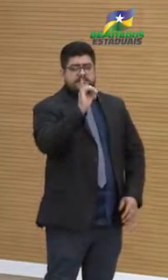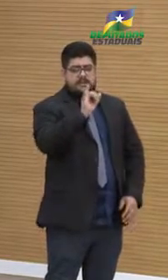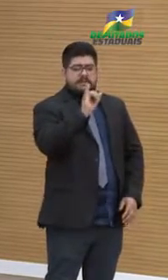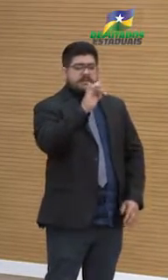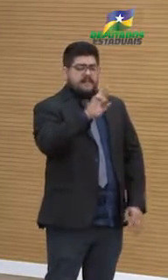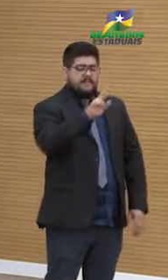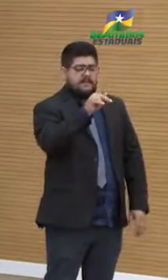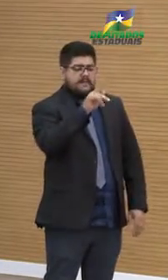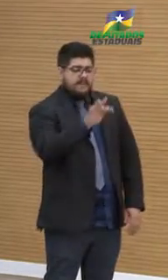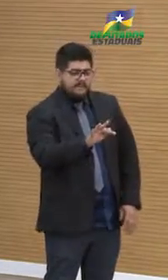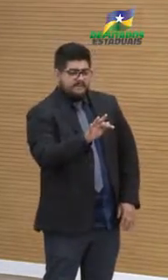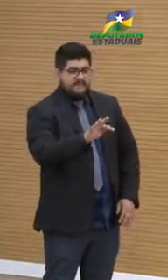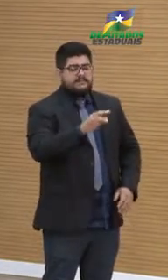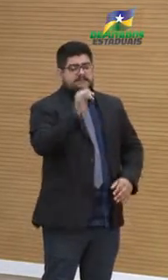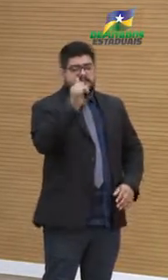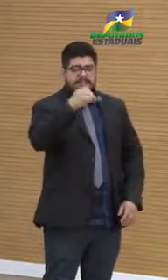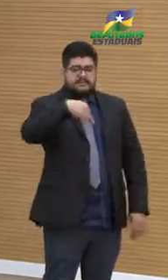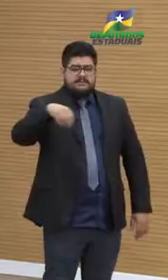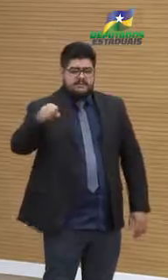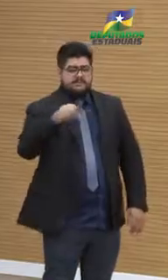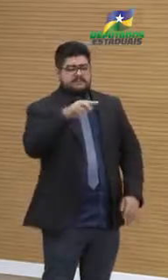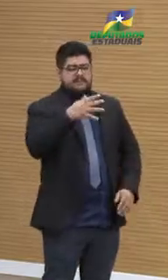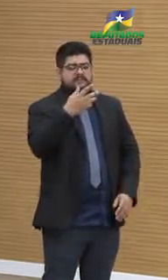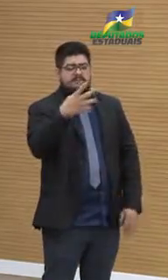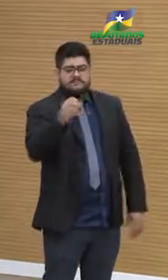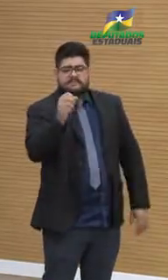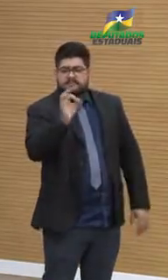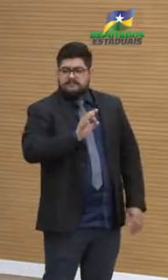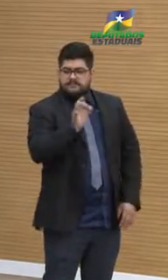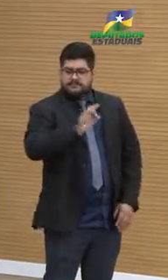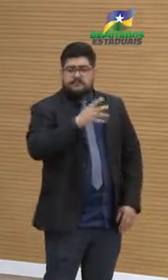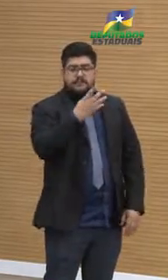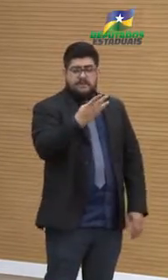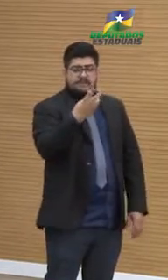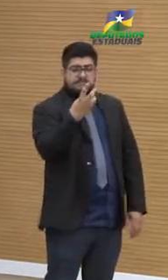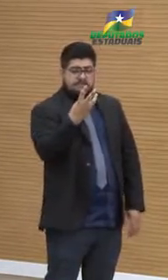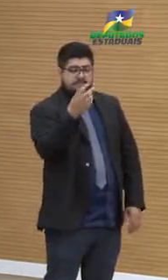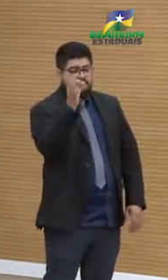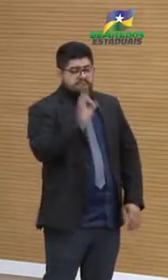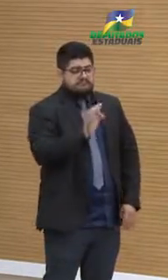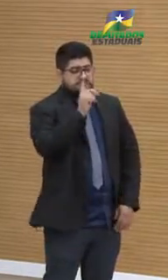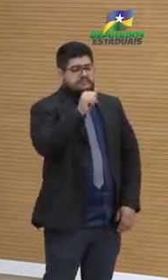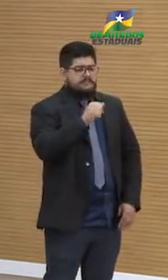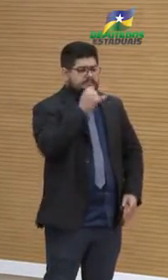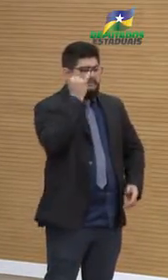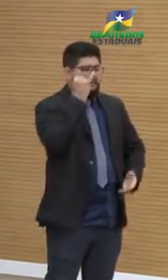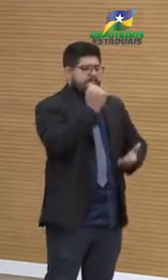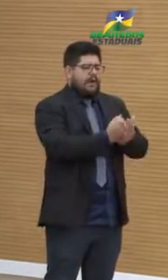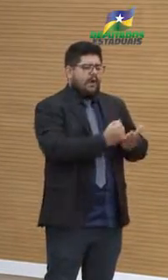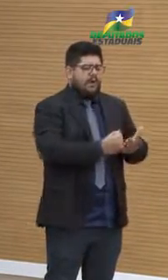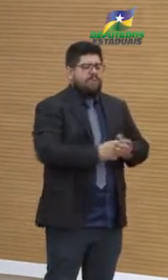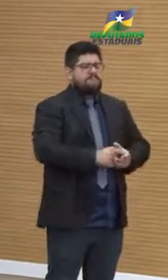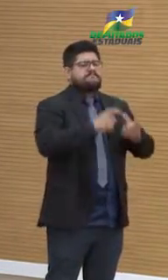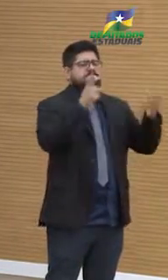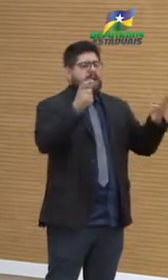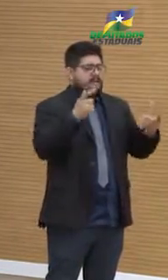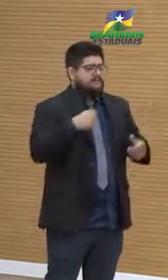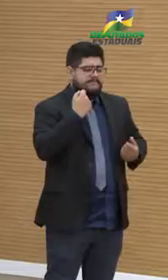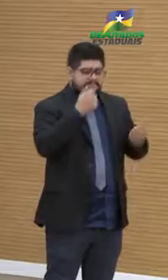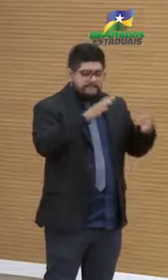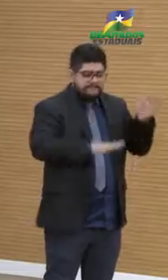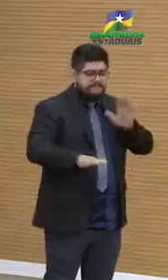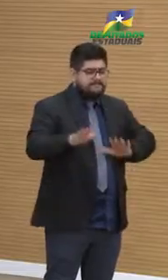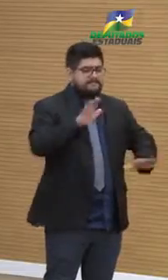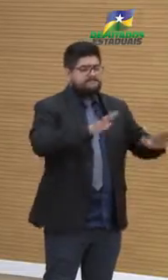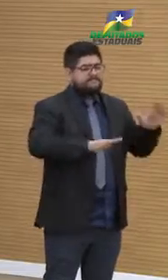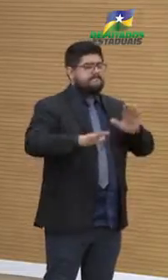do INSS chegando a quase 15%, 43% é uma multa muito alta que a gente tem que ter cuidado. Transição em